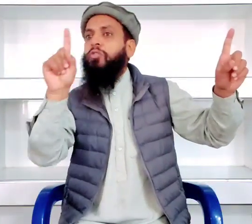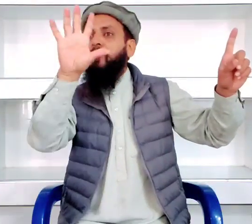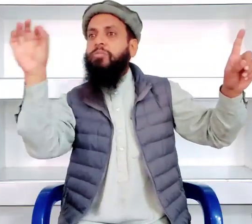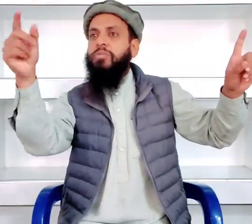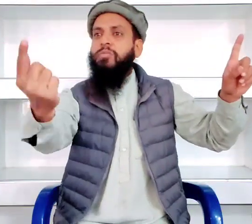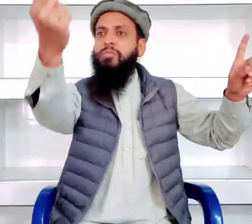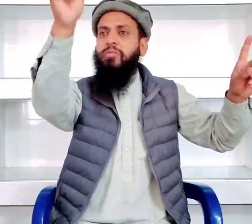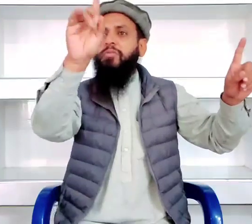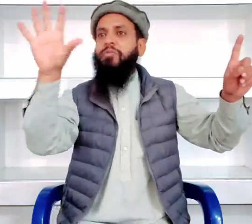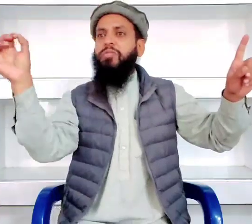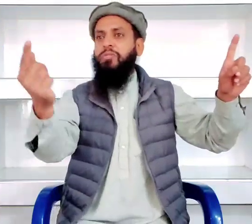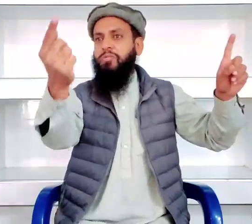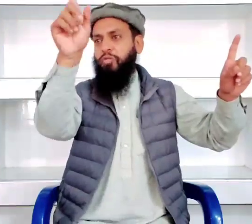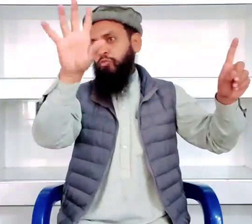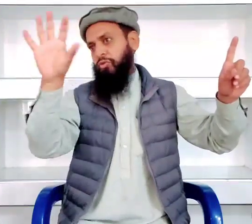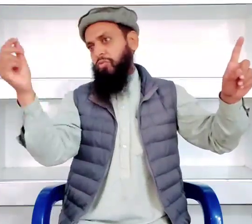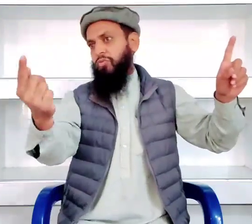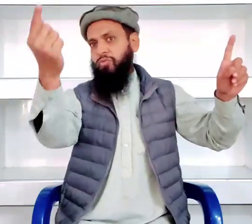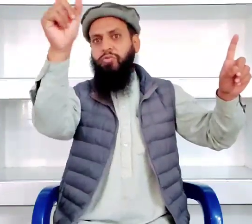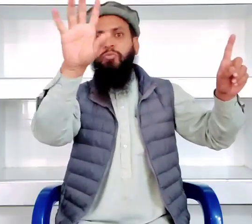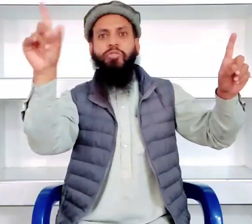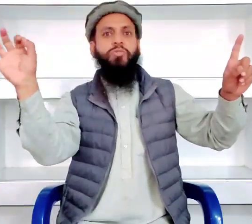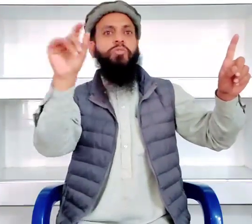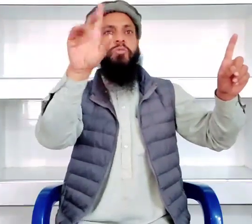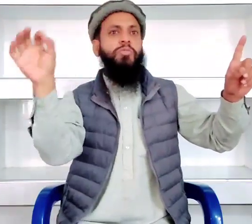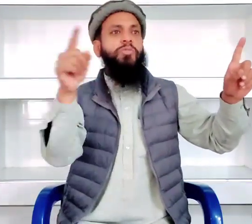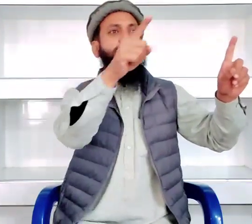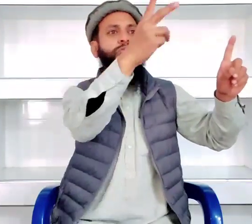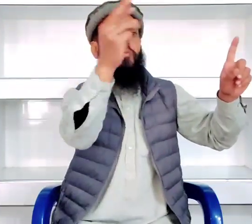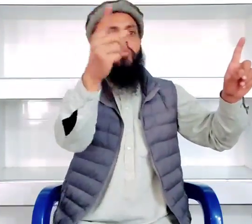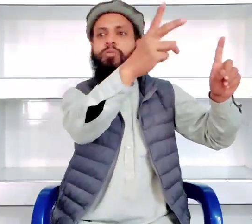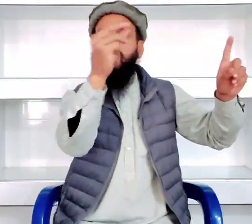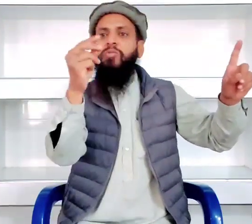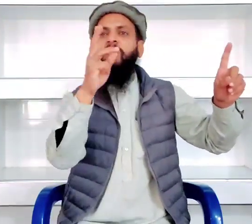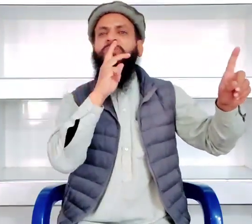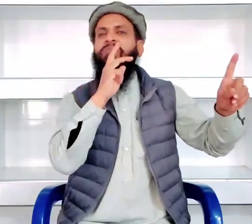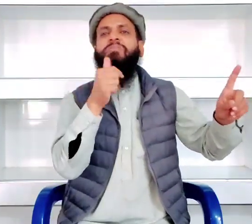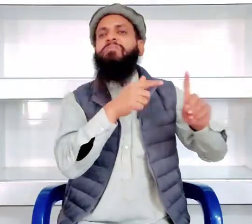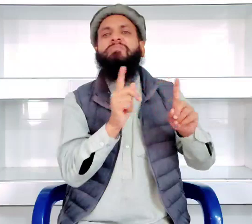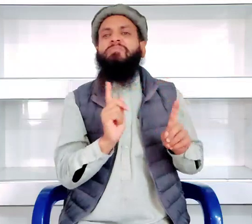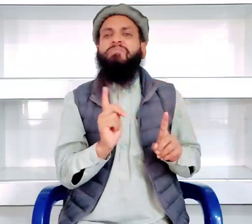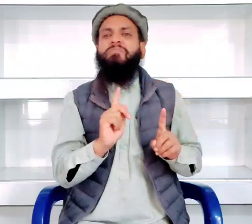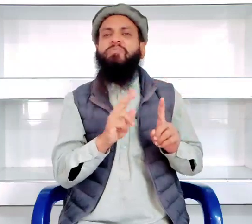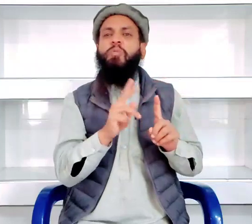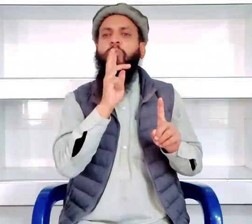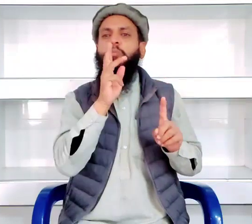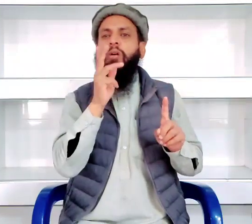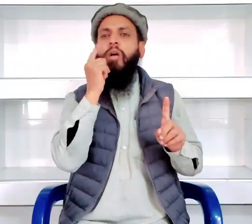والے نے خود ہی اپنے بندے رکھے ہیں کہ جنہیں ان کو میں چکر لا کے آ کے وہ بولی میں دائی ہوں نے اور خریدار ہوں